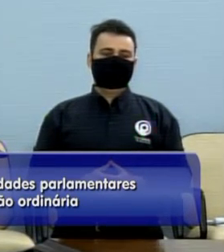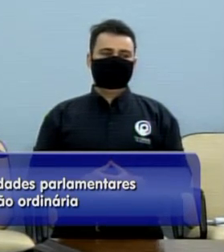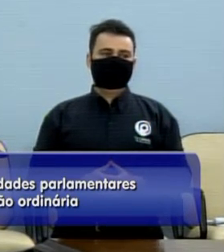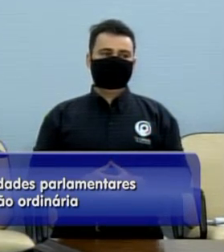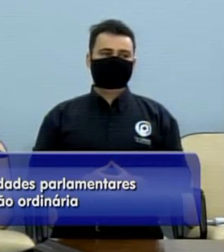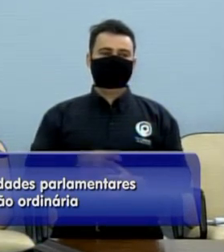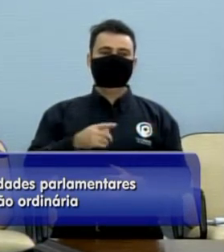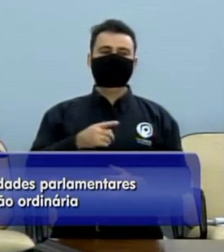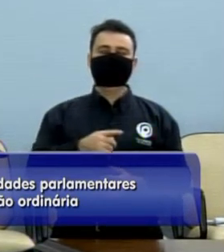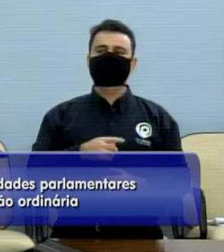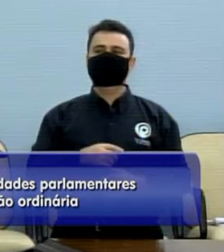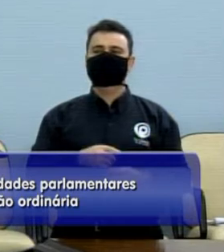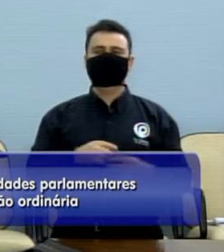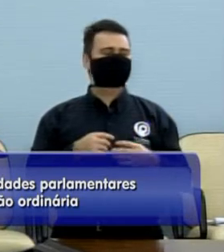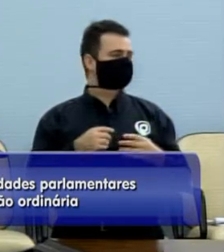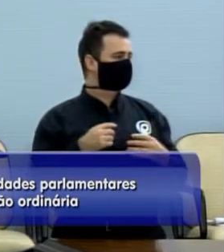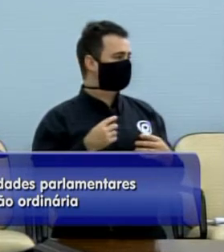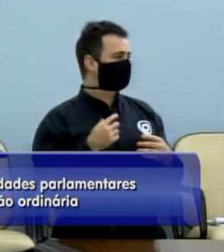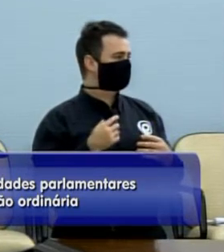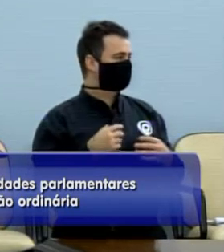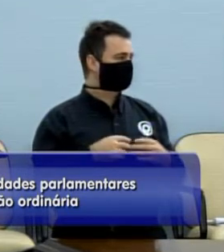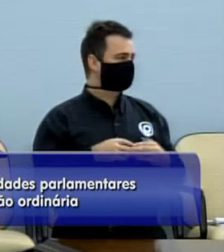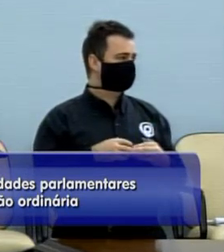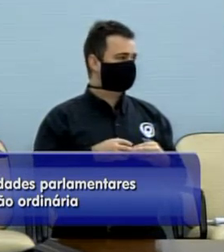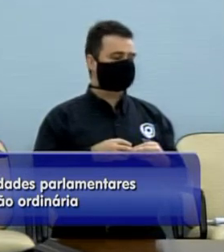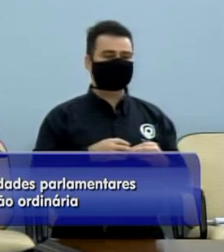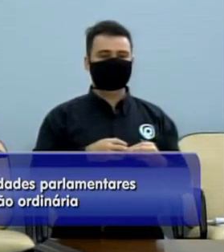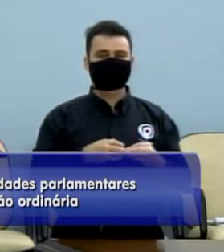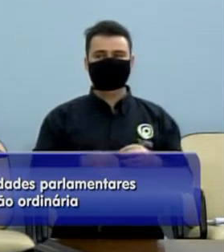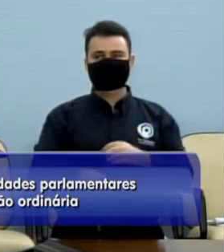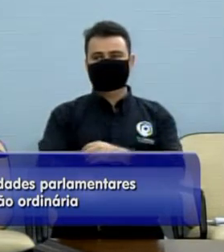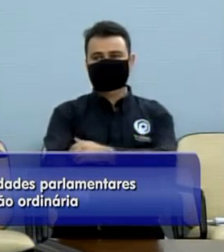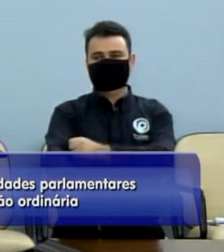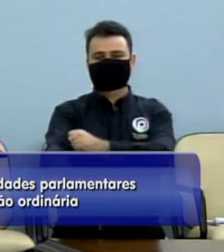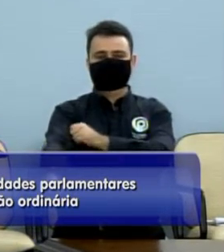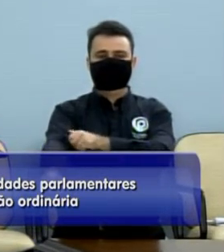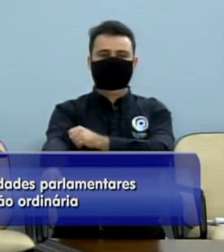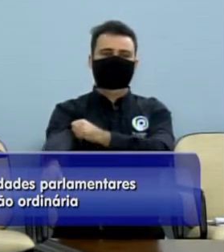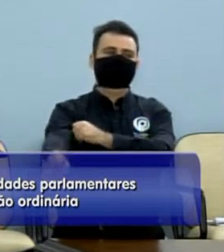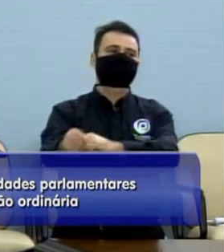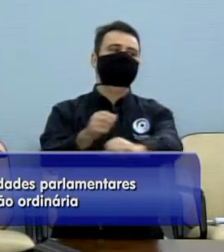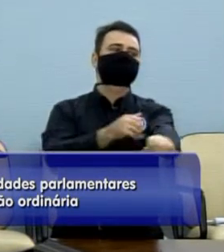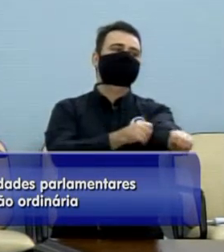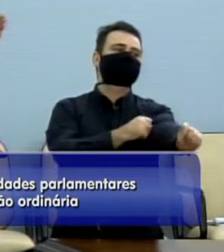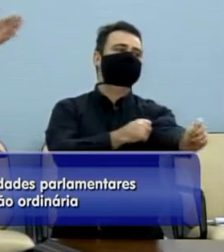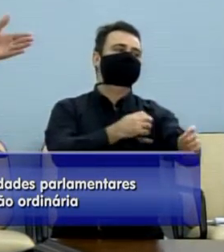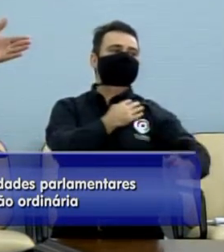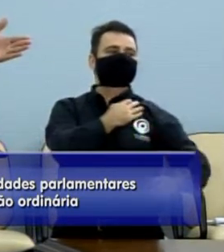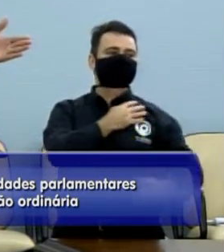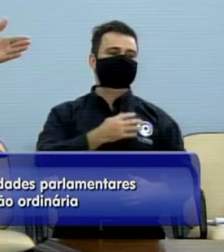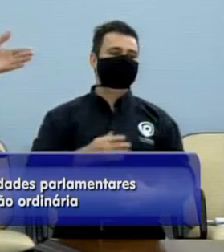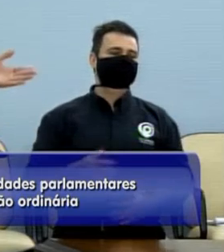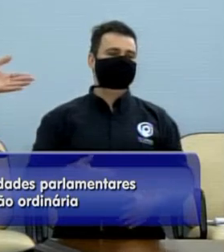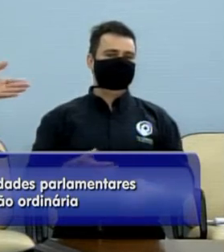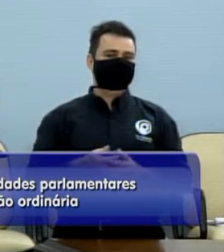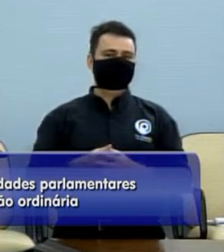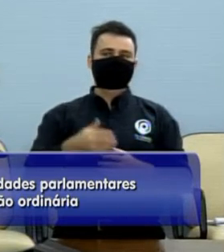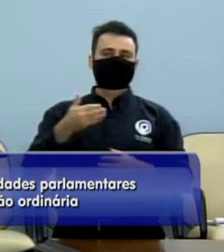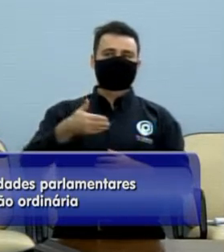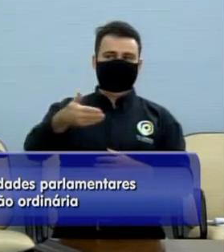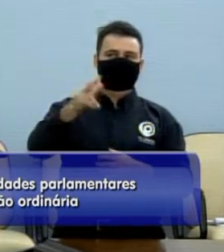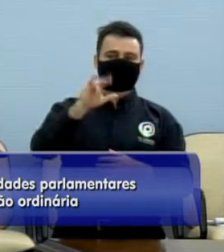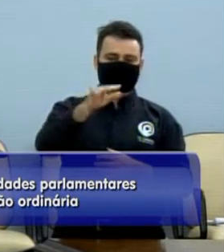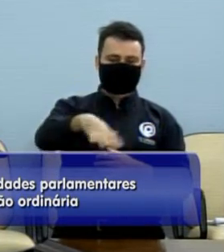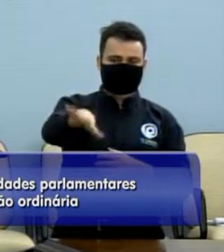todas as educadoras. São 150 metros de obras, parece. 150 metros. E que vai fazer toda a